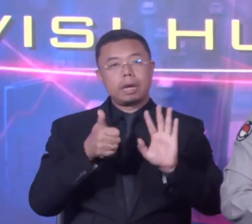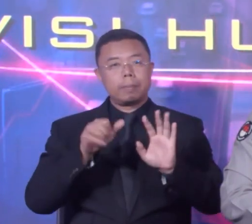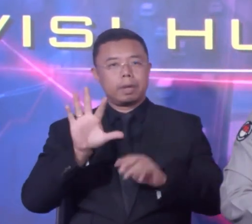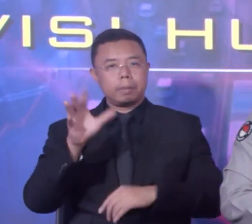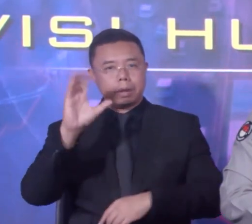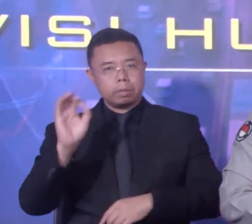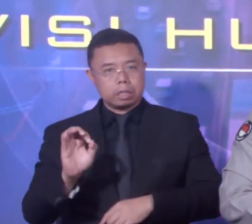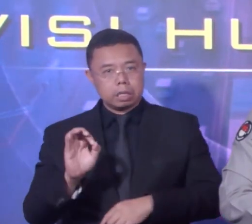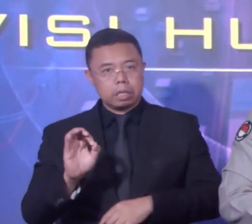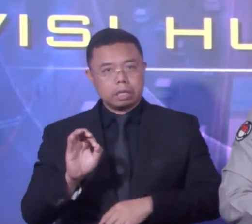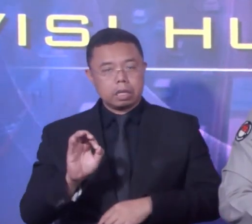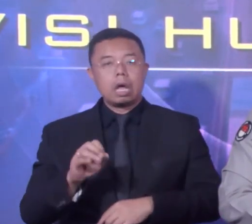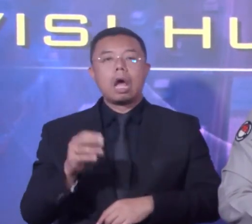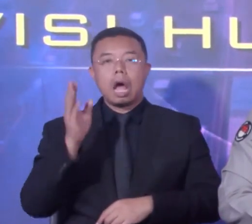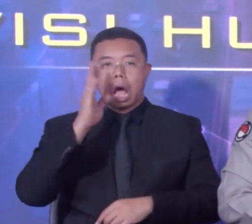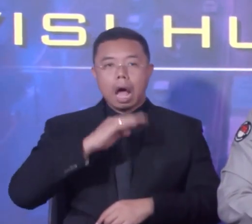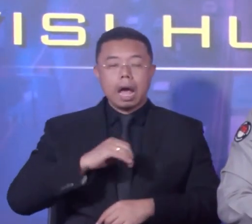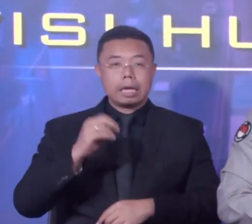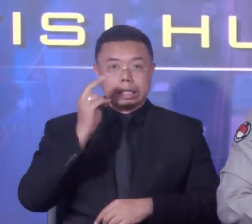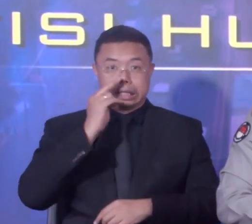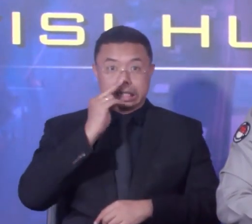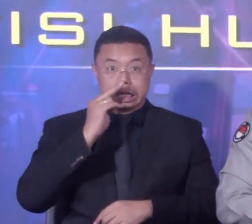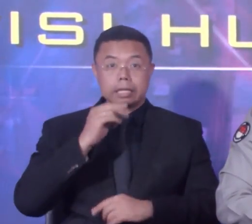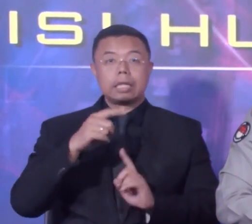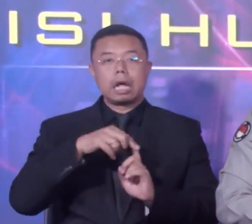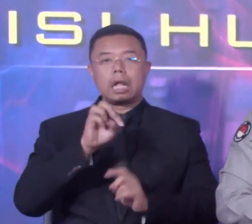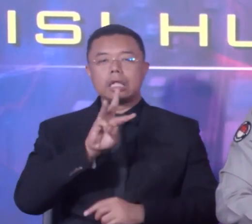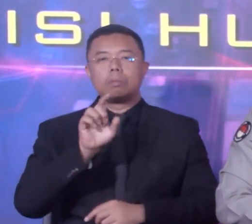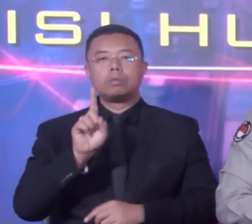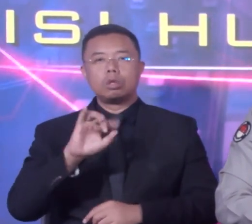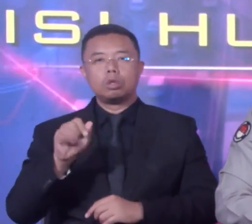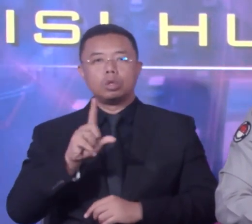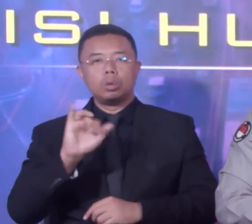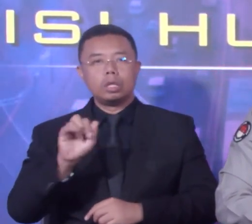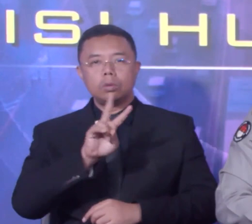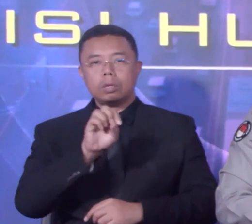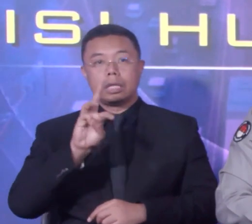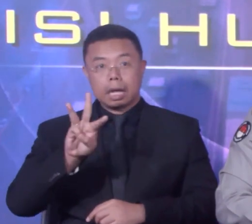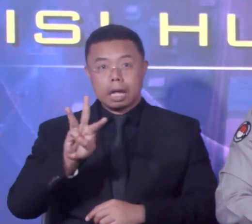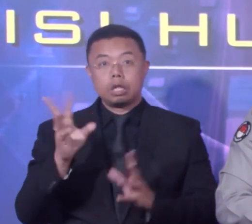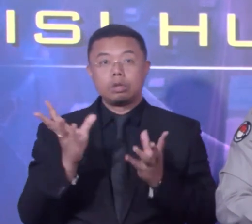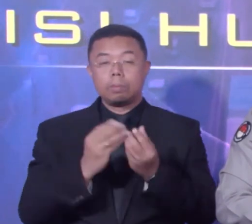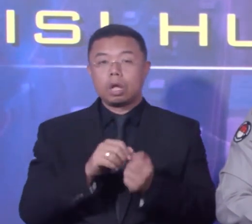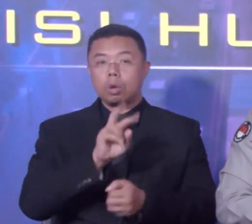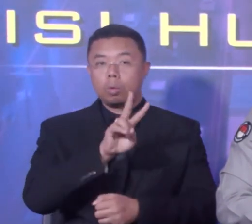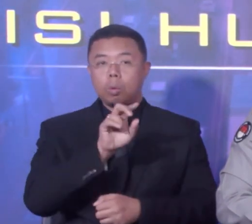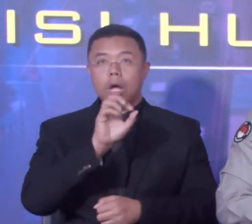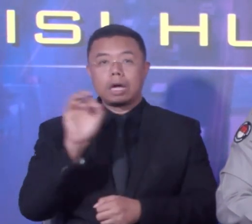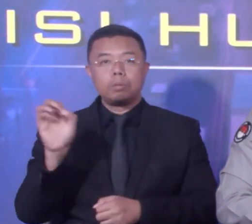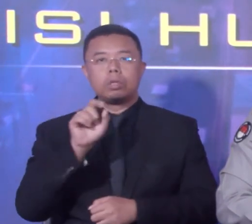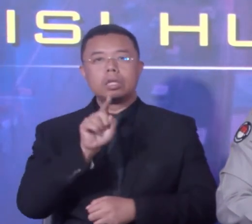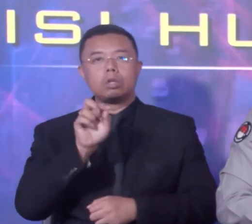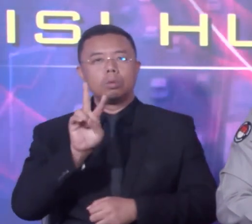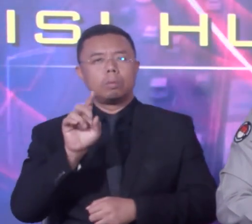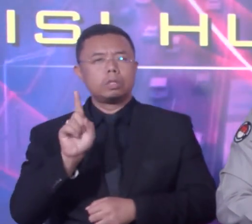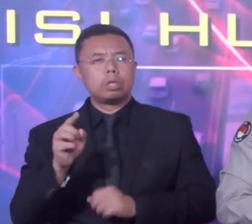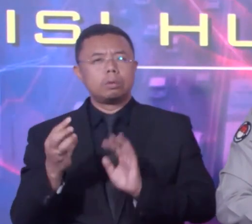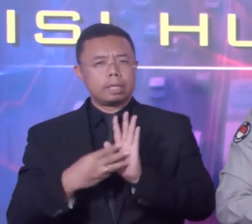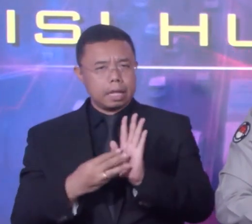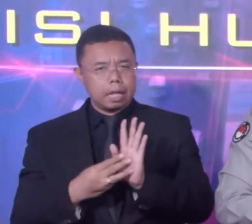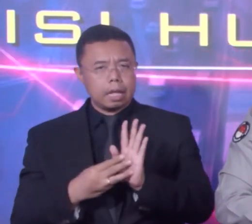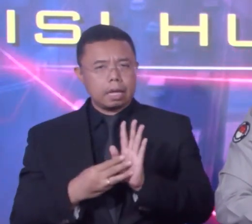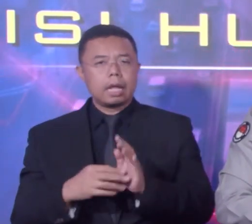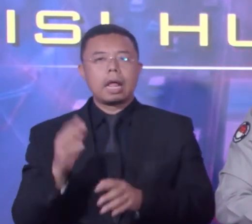6,65% yaitu pada hari Senin 31 Juli 2023 sebanyak 2121